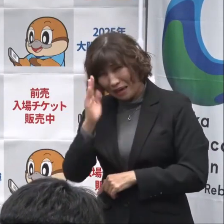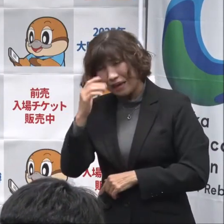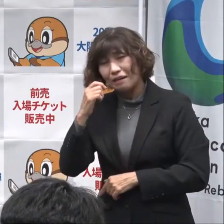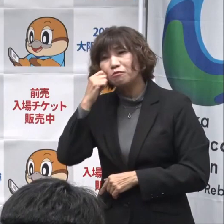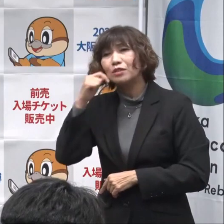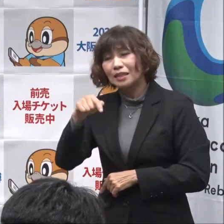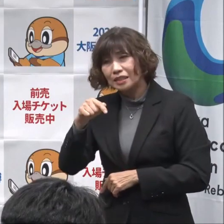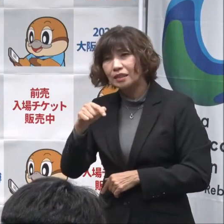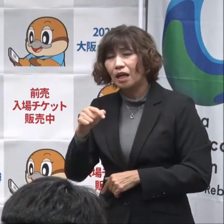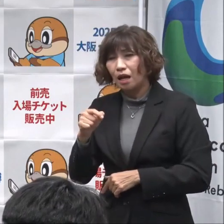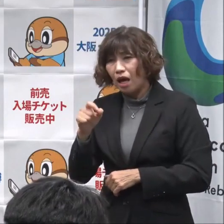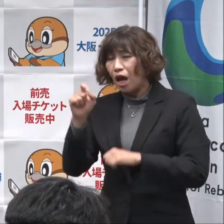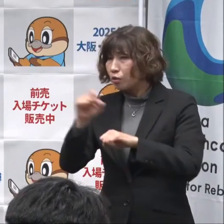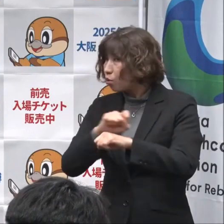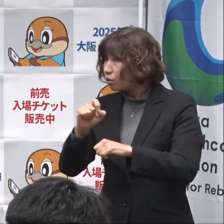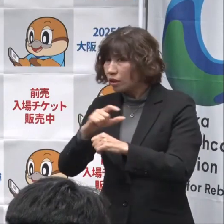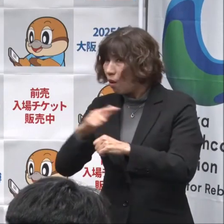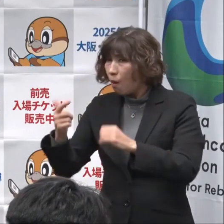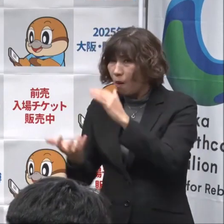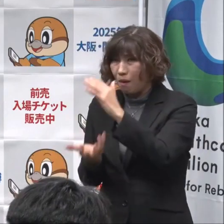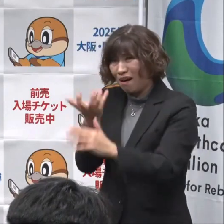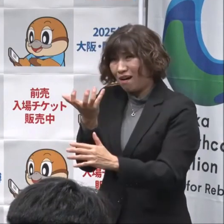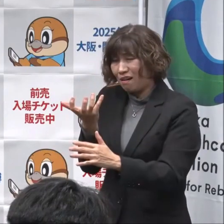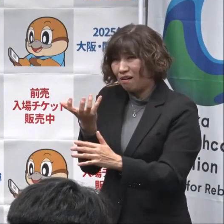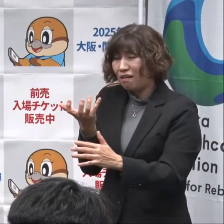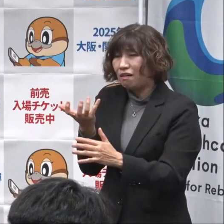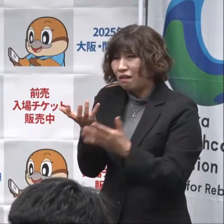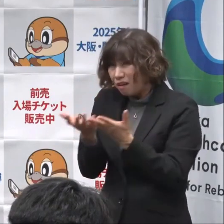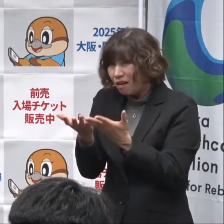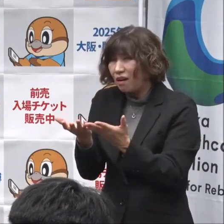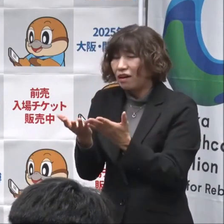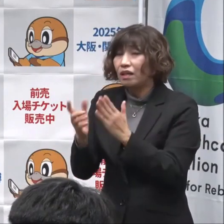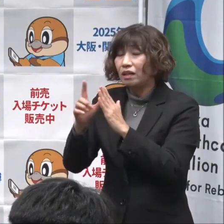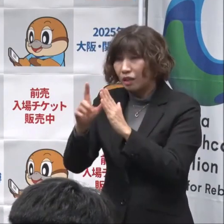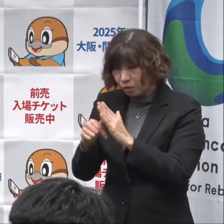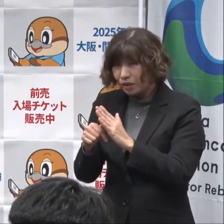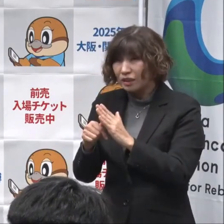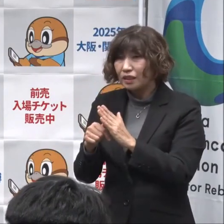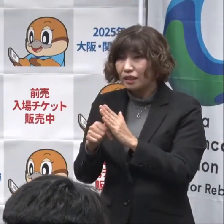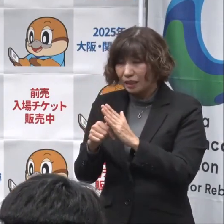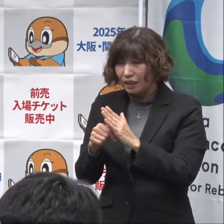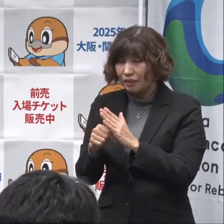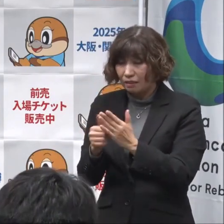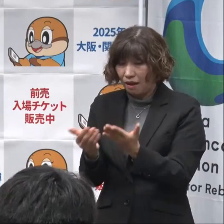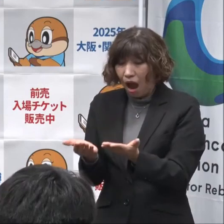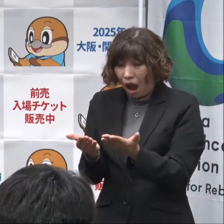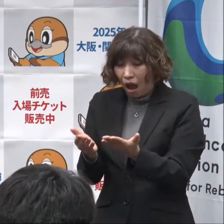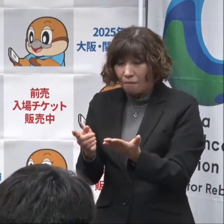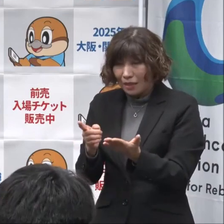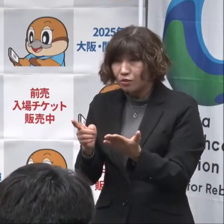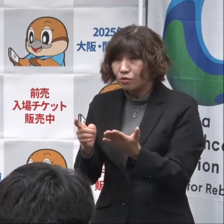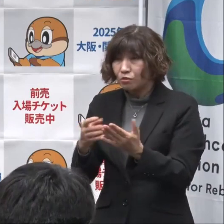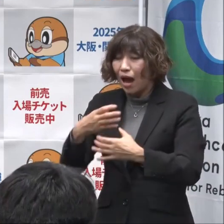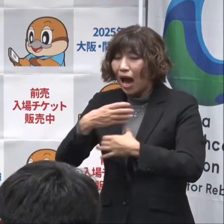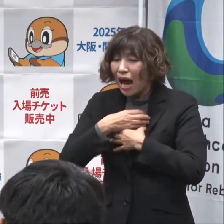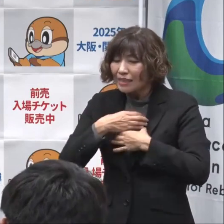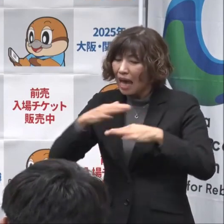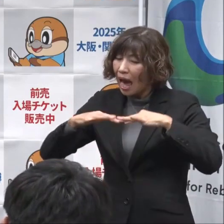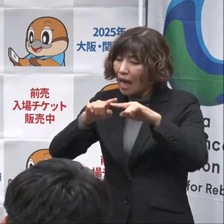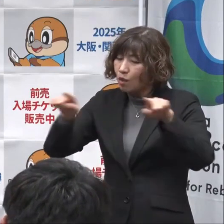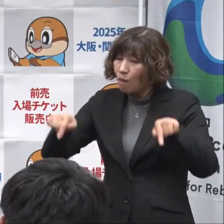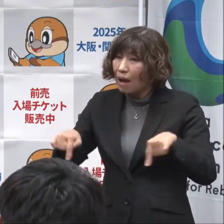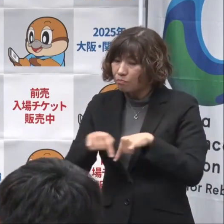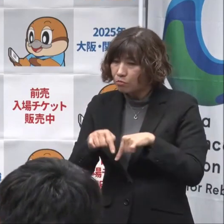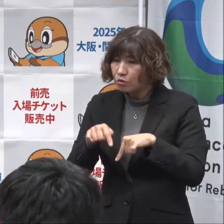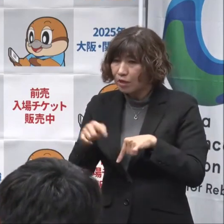地震が起きた時っていうことについては、まず、このハザードマップで浸水エリア、あるいはその湾岸エリアの方はとにかく高いところに